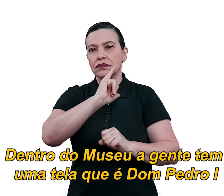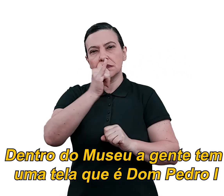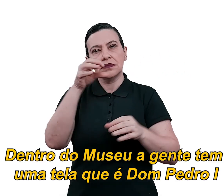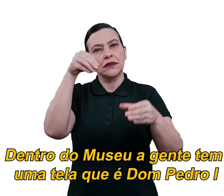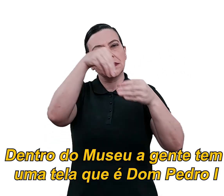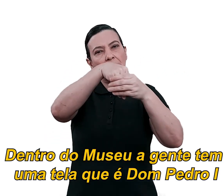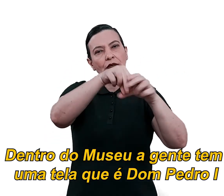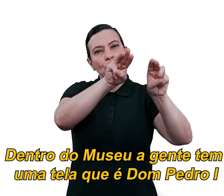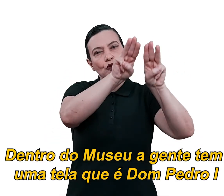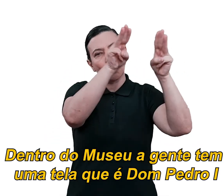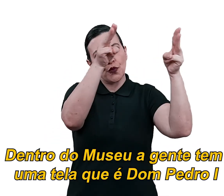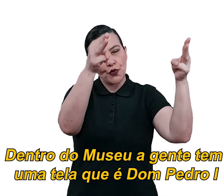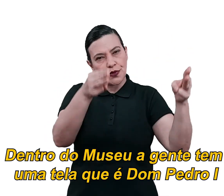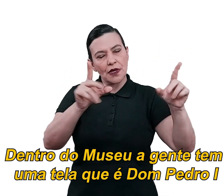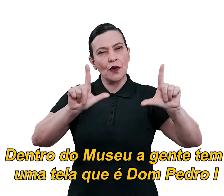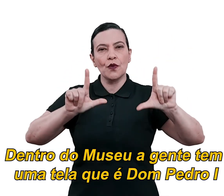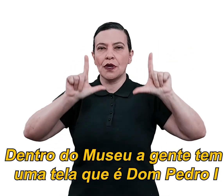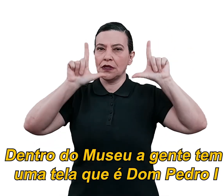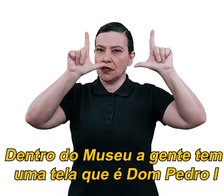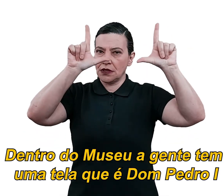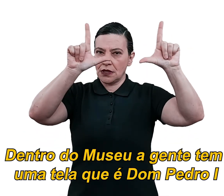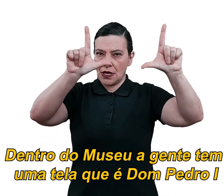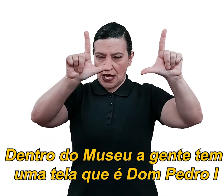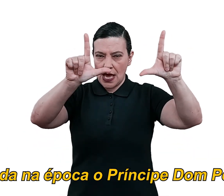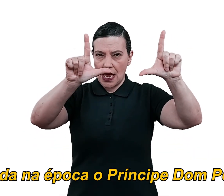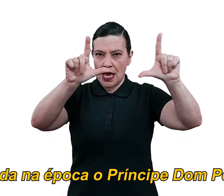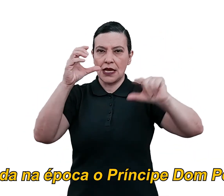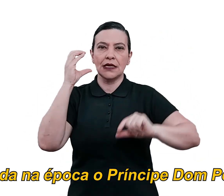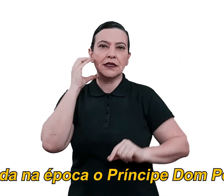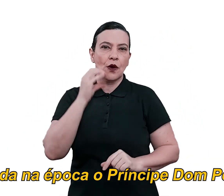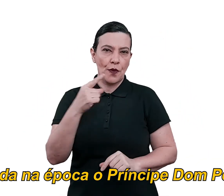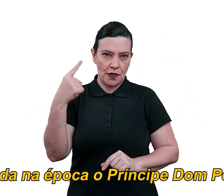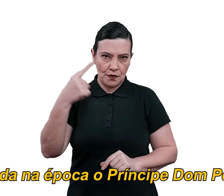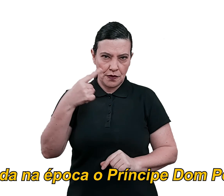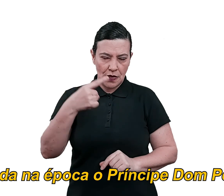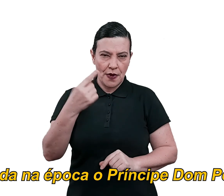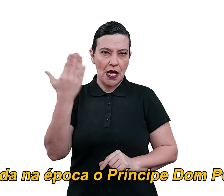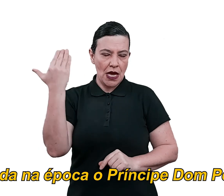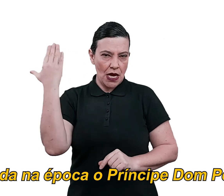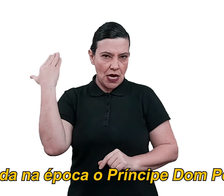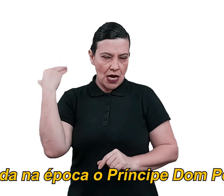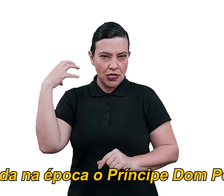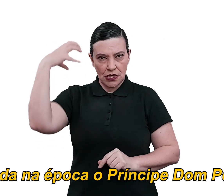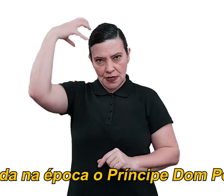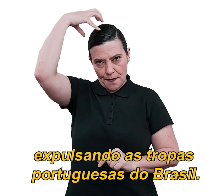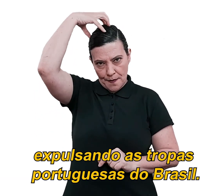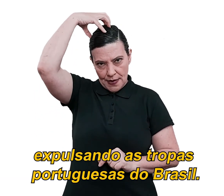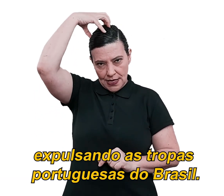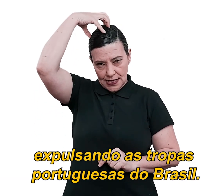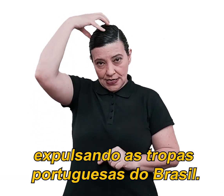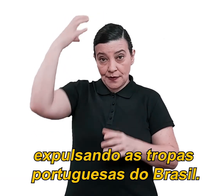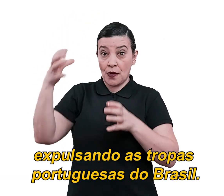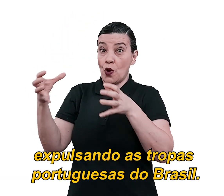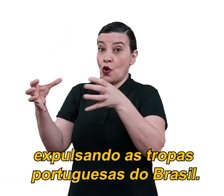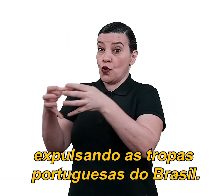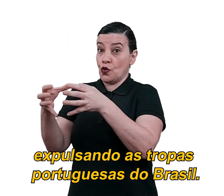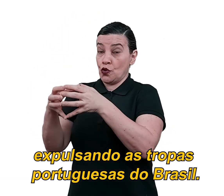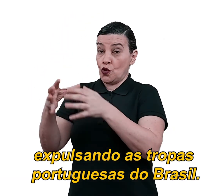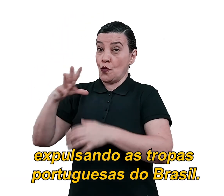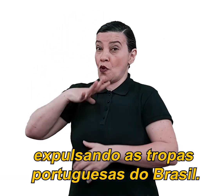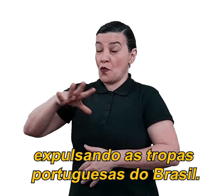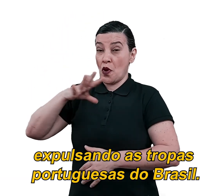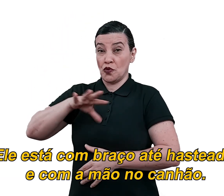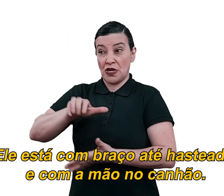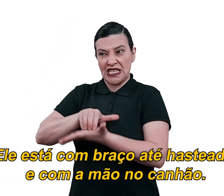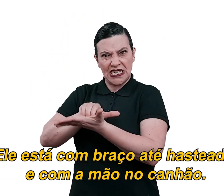do museu a gente tem uma tela que é Dom Pedro I, ainda na época o príncipe, né, Dom Pedro, expulsando as tropas portuguesas